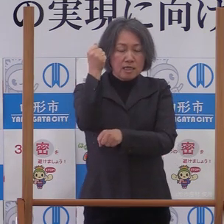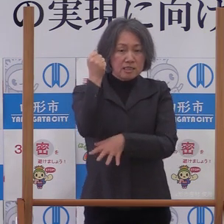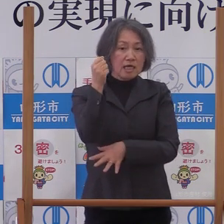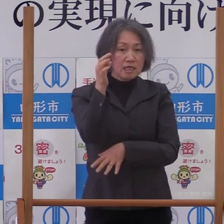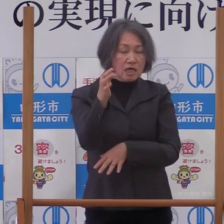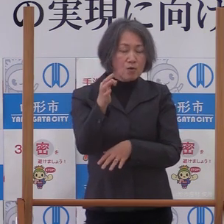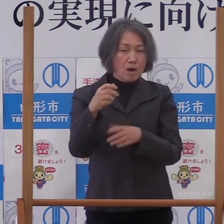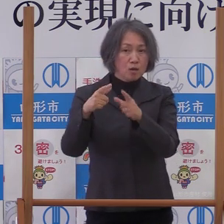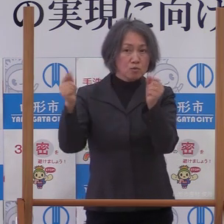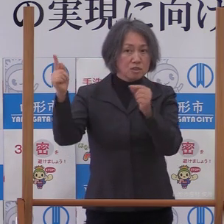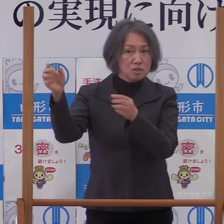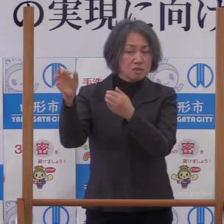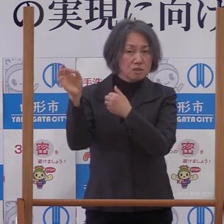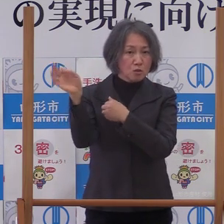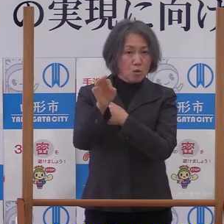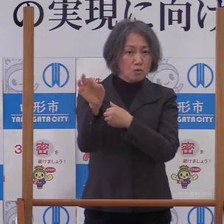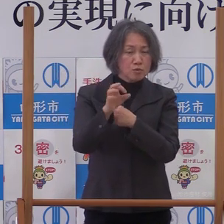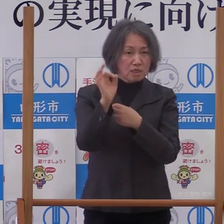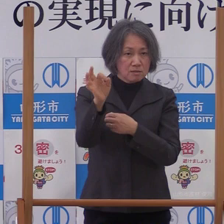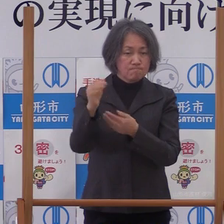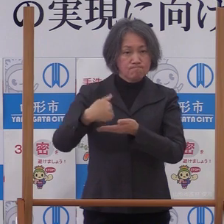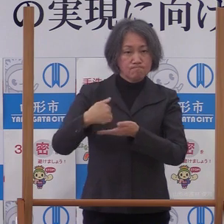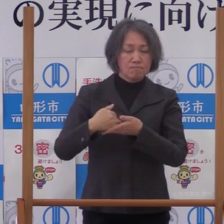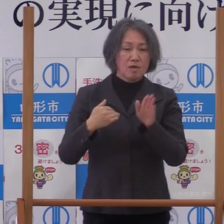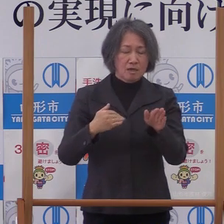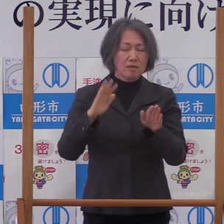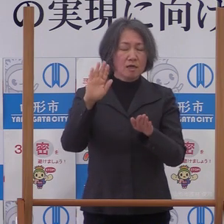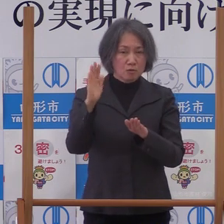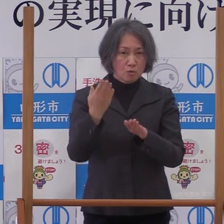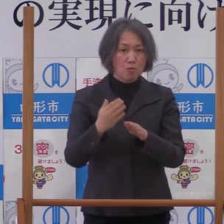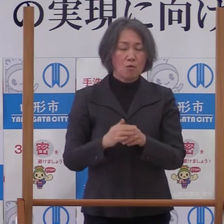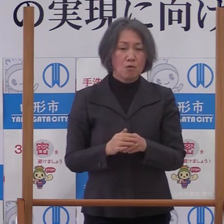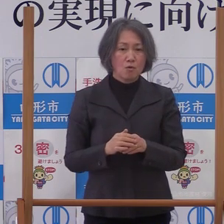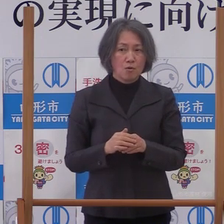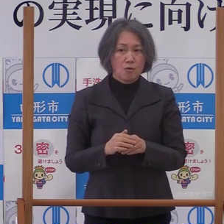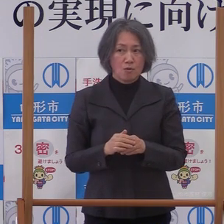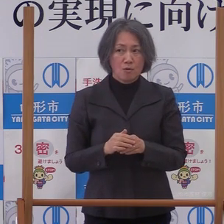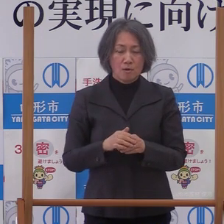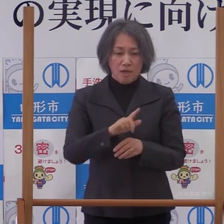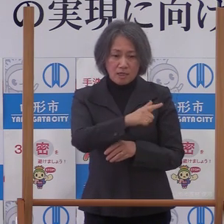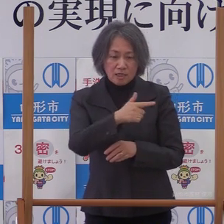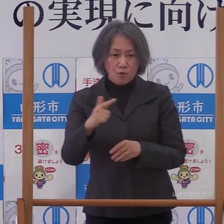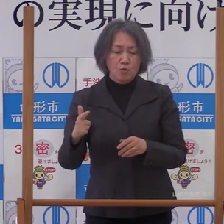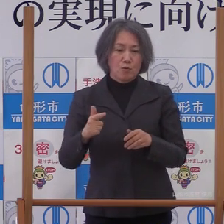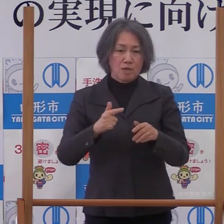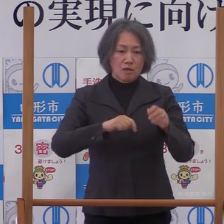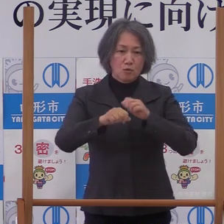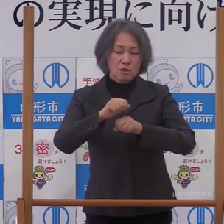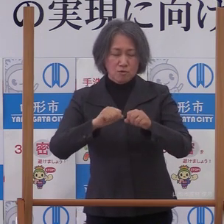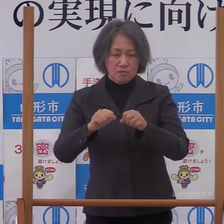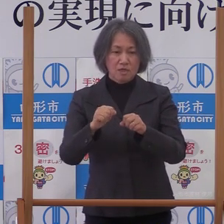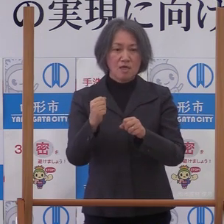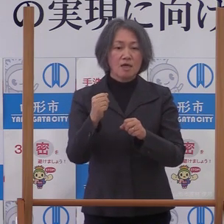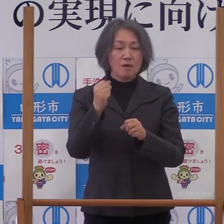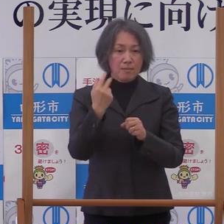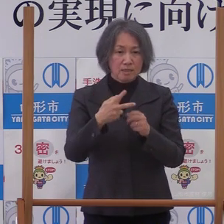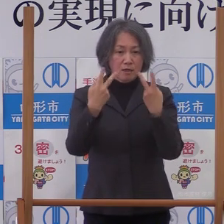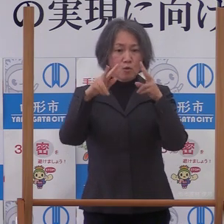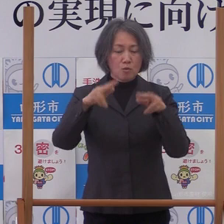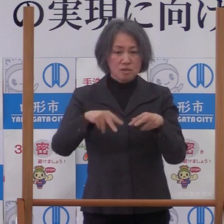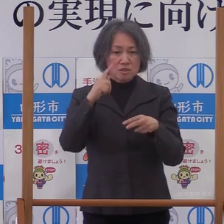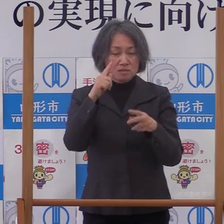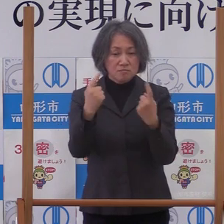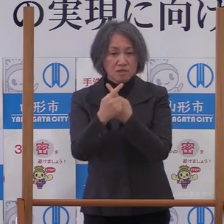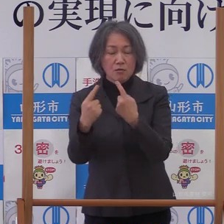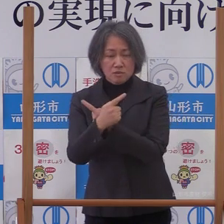ですけど、今後、例えば、財政の取り崩しであるとかですね、いろんな事業の見直しで別途予算を捻